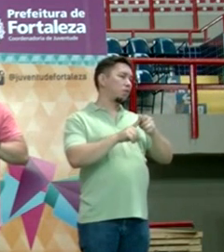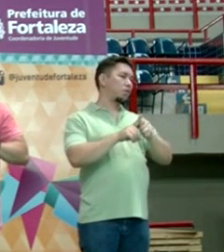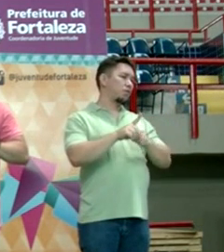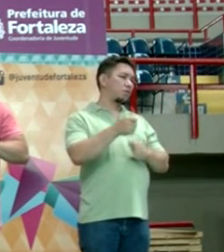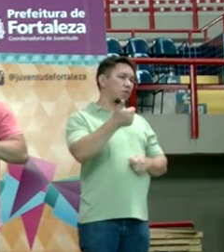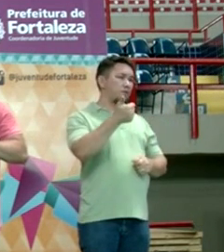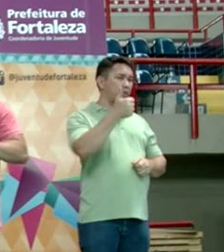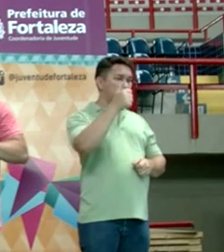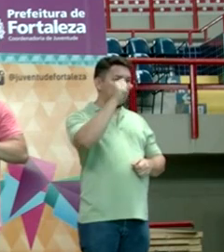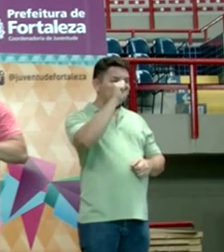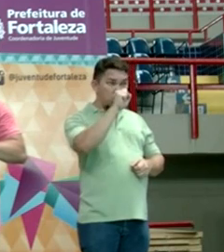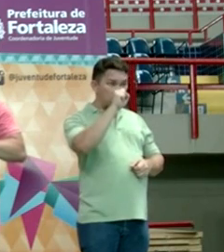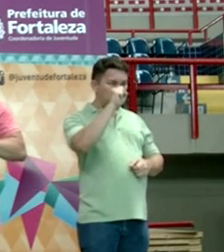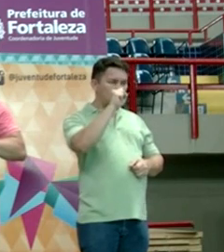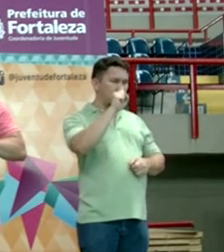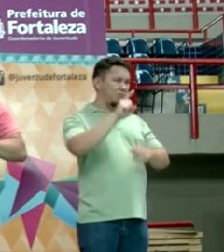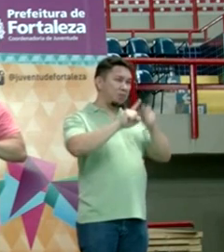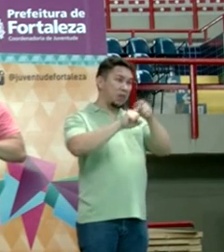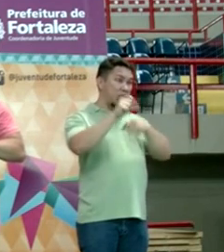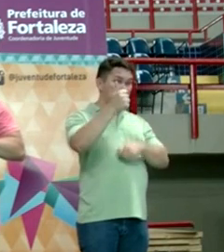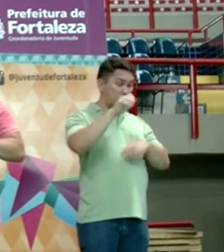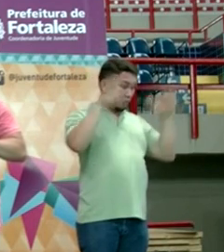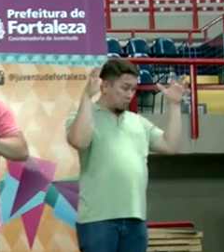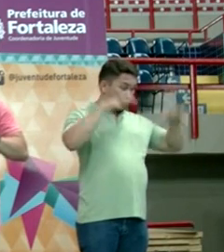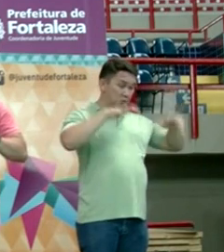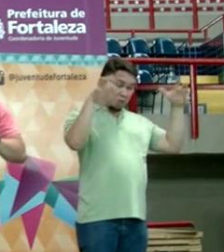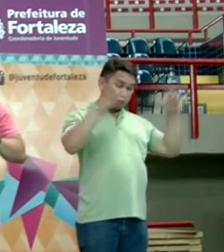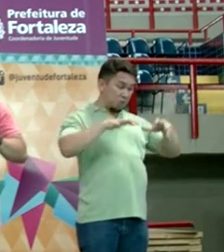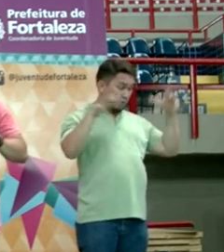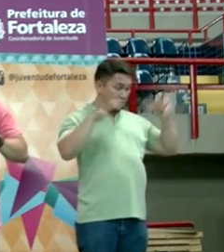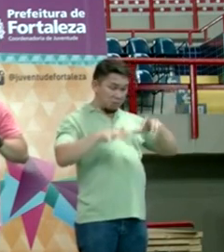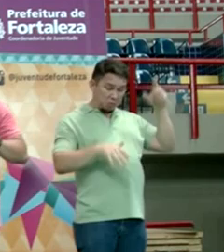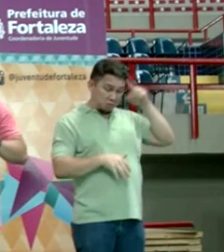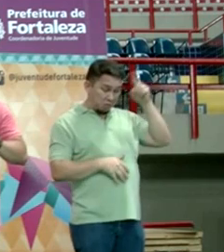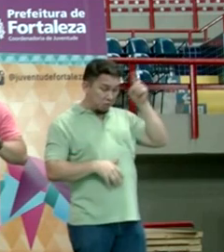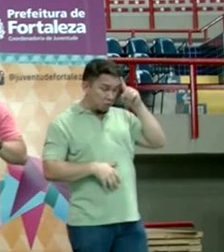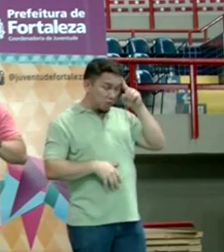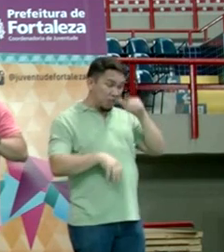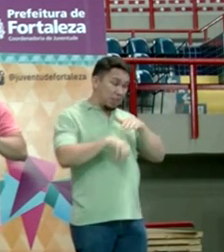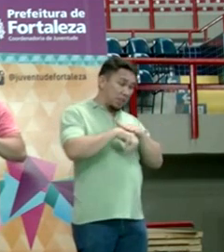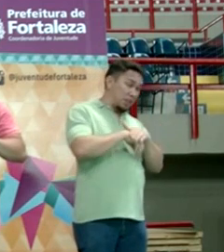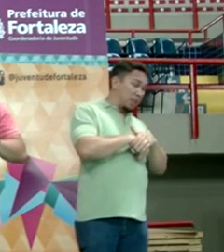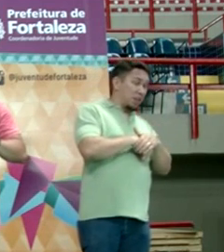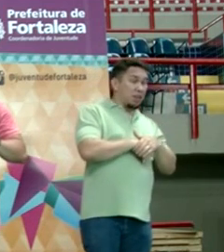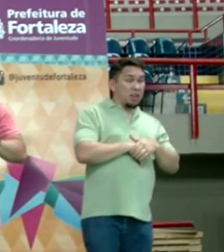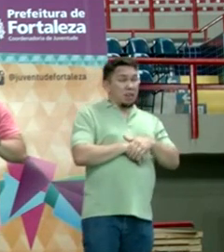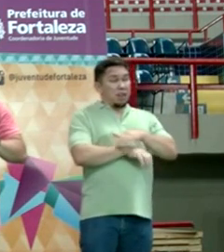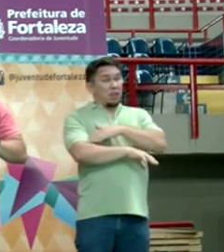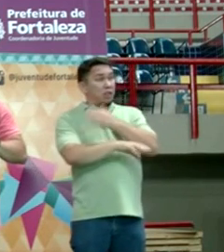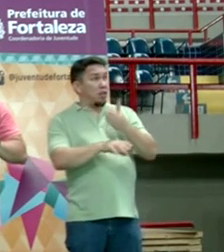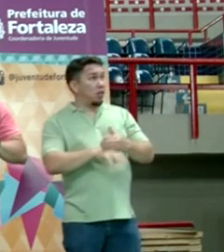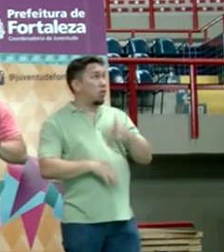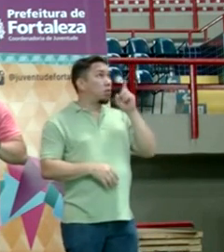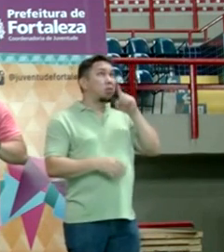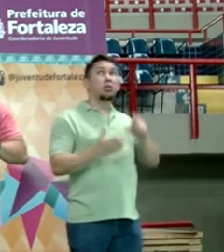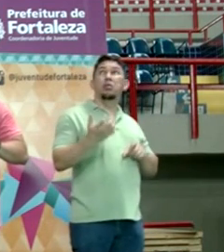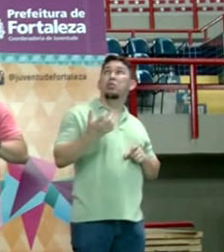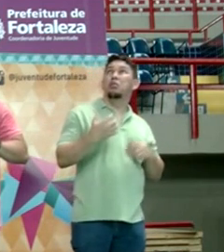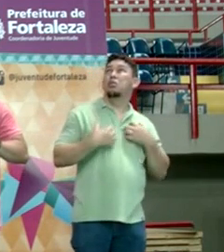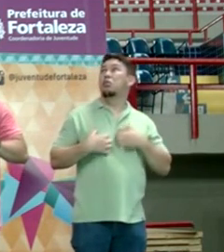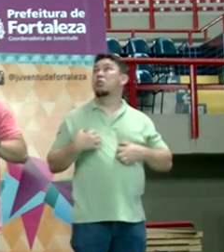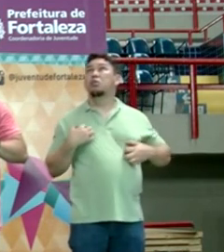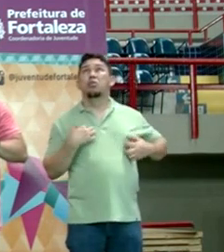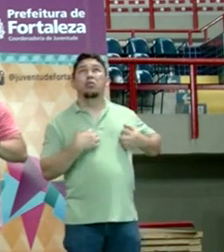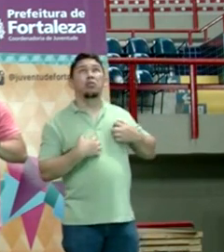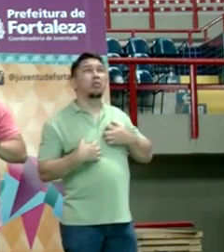ininterrupto. A chuva não para. Não para. Você não sabe quando é dia, quando é noite. Isso deixava os soldados americanos perturbados